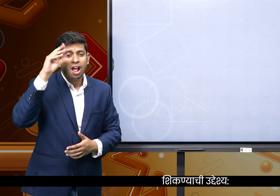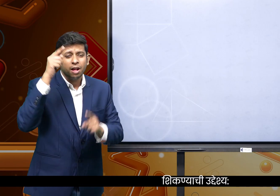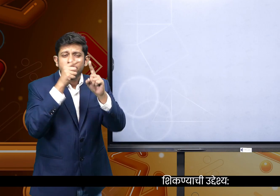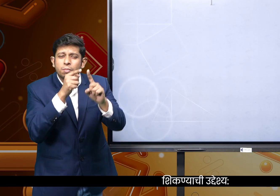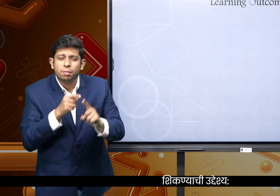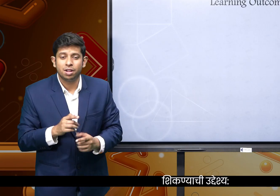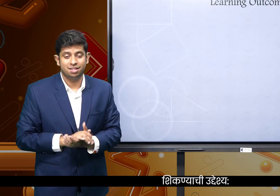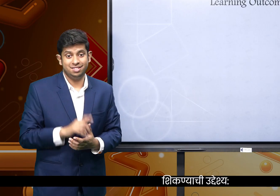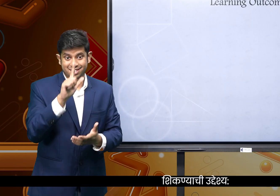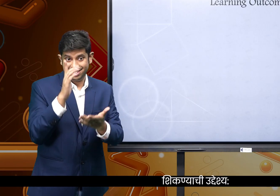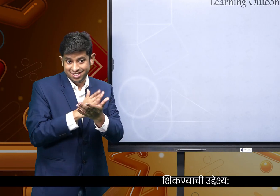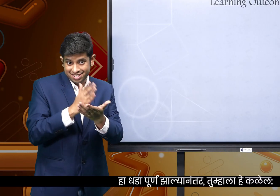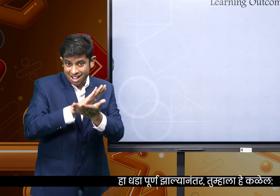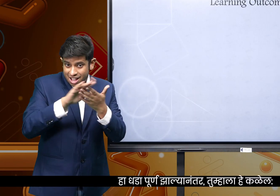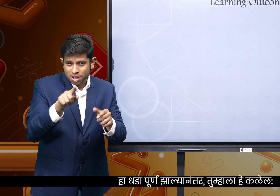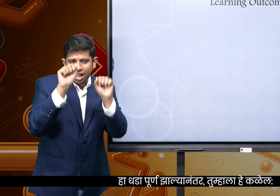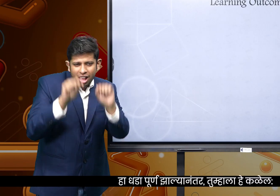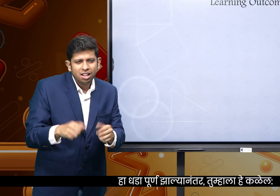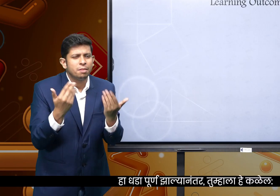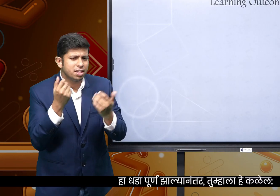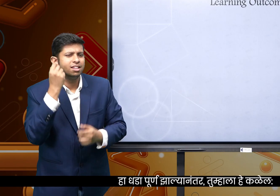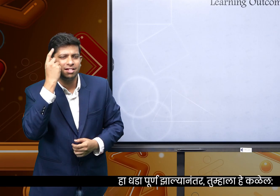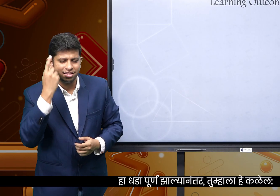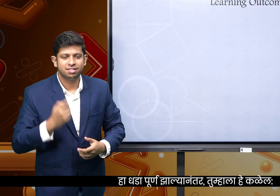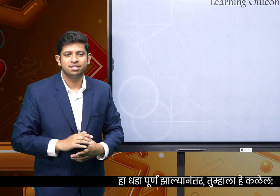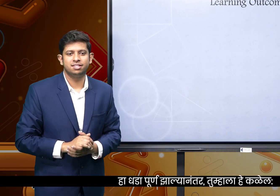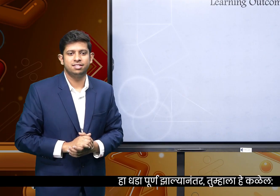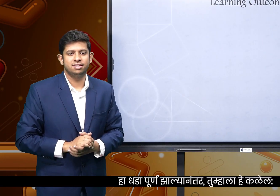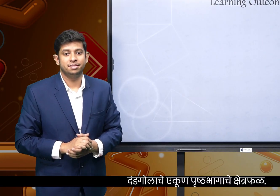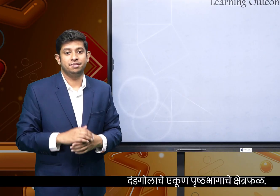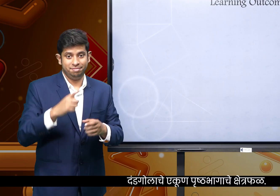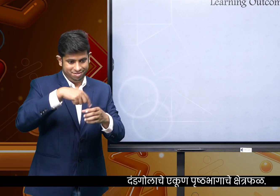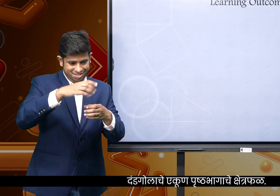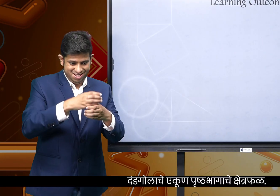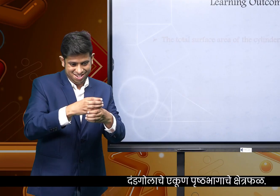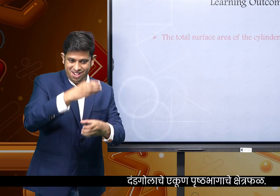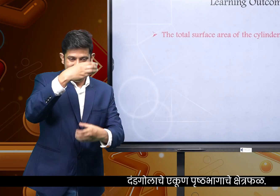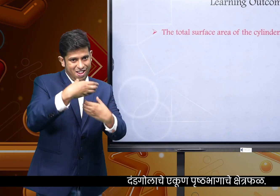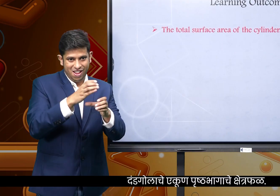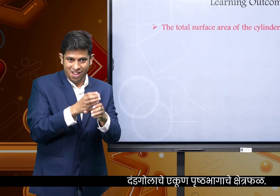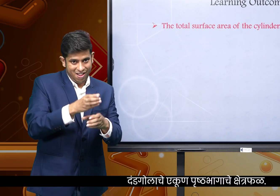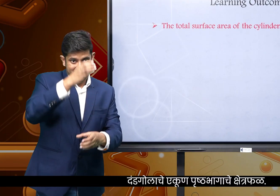शिकण्याचा उद्देश, हा धडा पूर्ण झाल्यानंतर तुम्हाला हे कळेल: दंडगोलाचे एकूण पृष्ठभागाचे